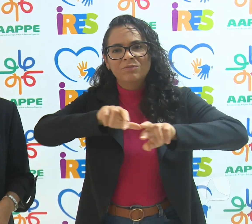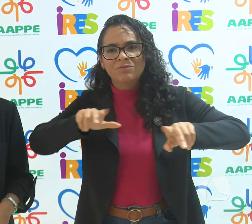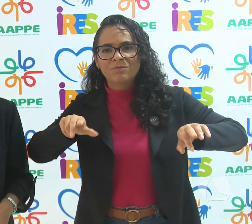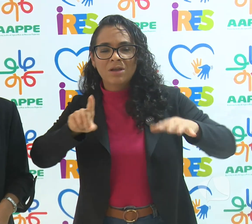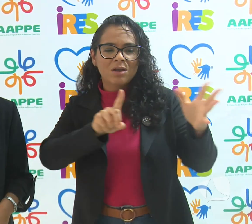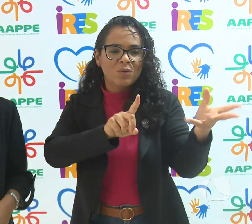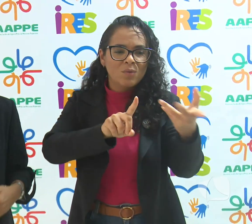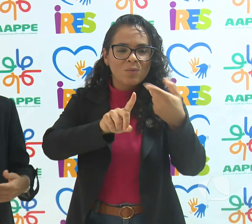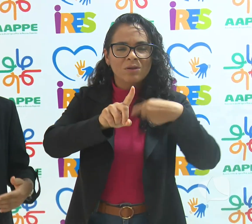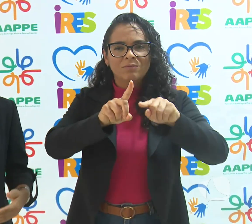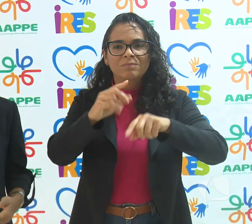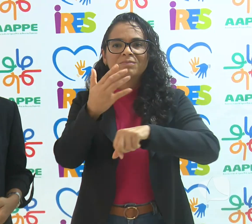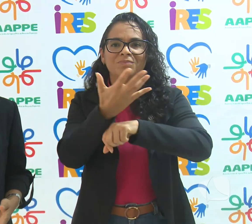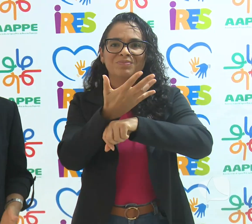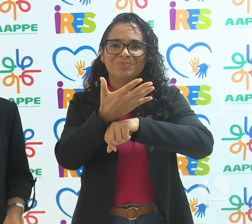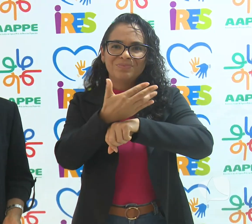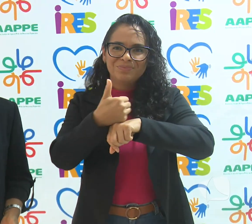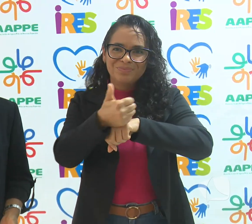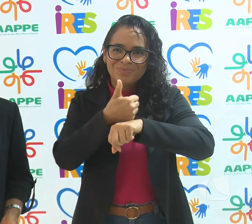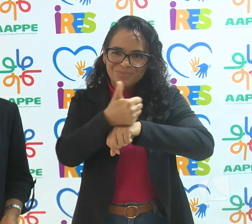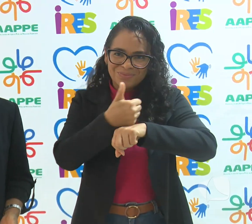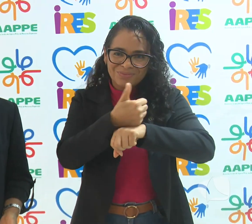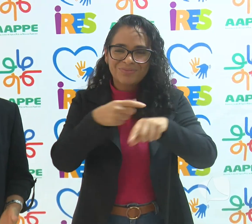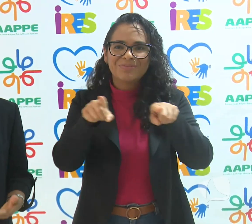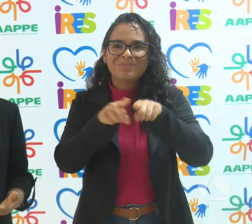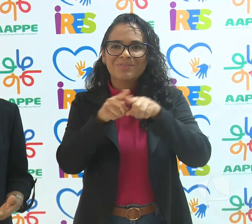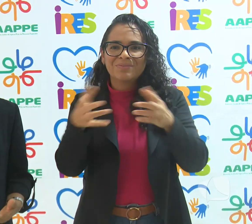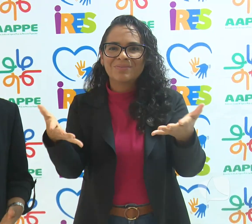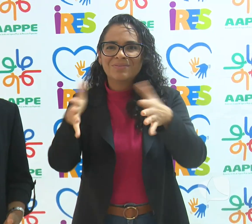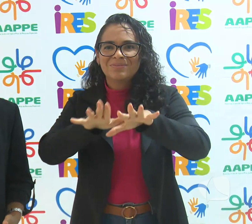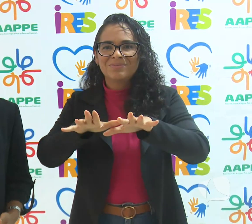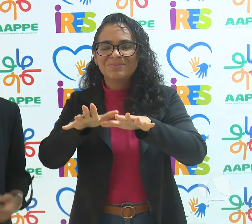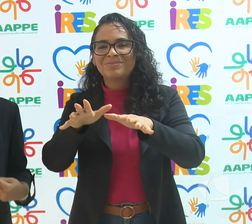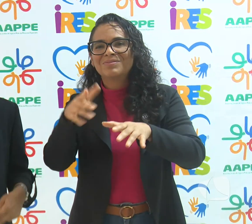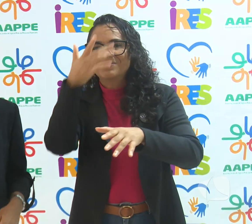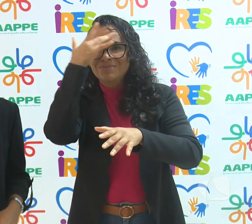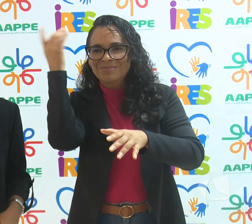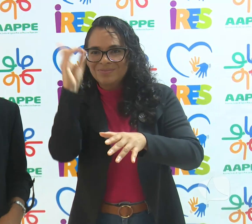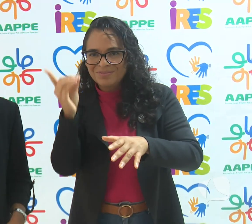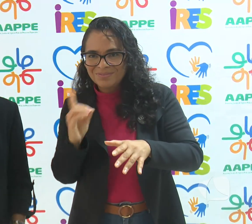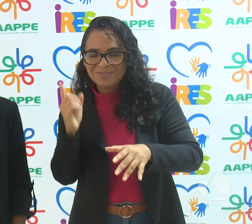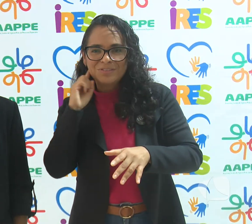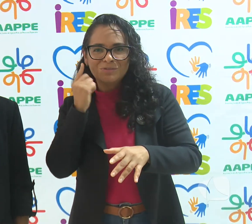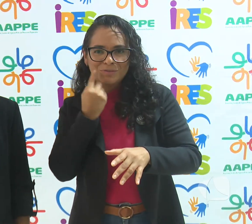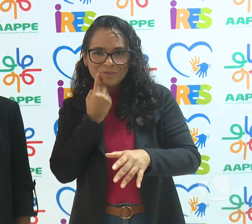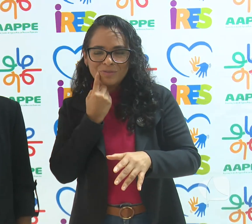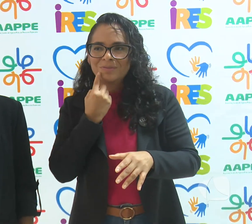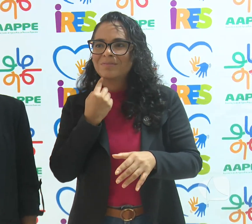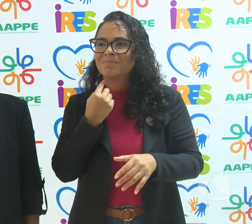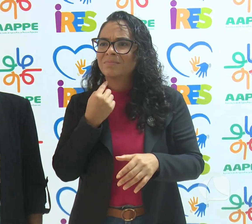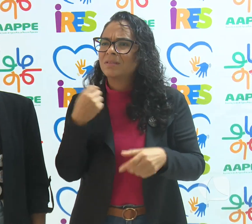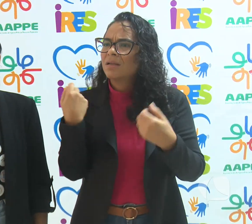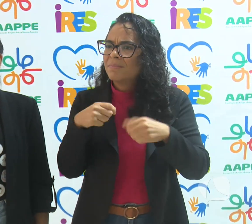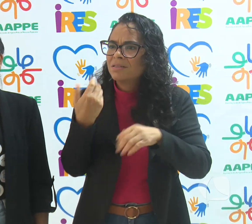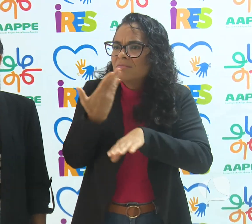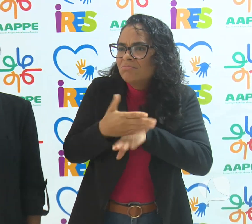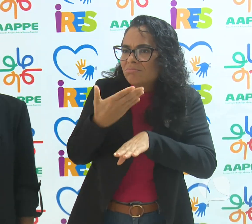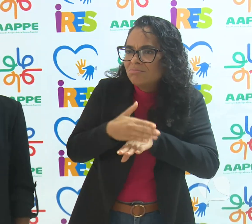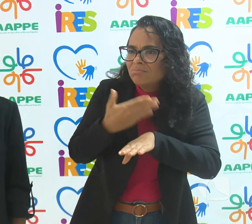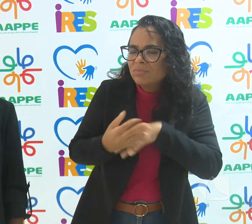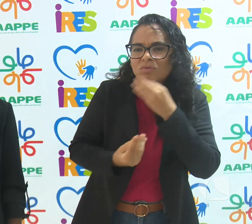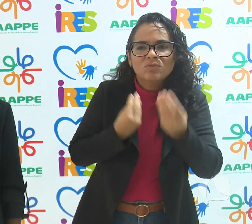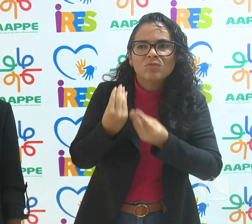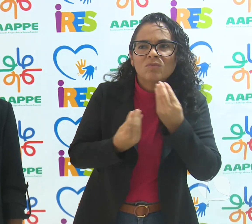qualificação profissional e inclusão no mercado de trabalho para pessoas com deficiência ou surdas. É preciso capacitar